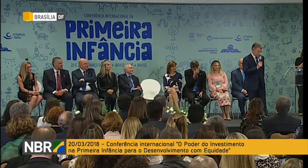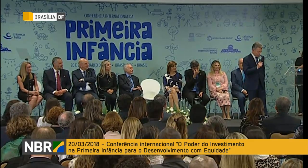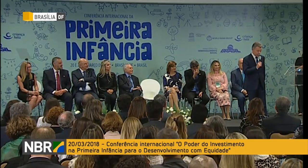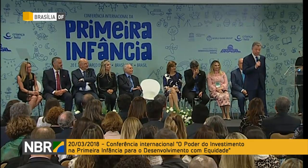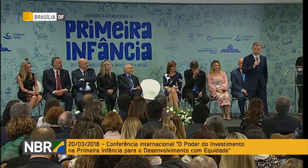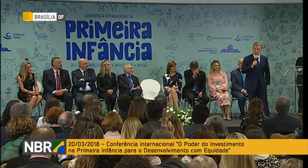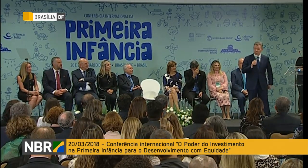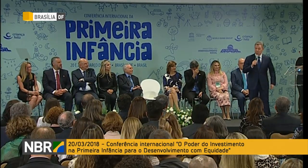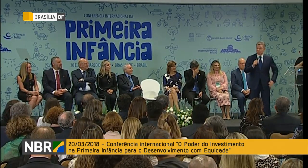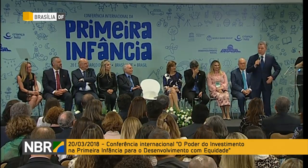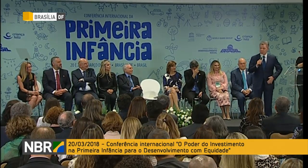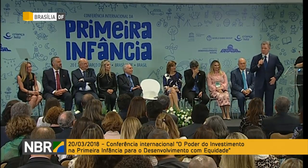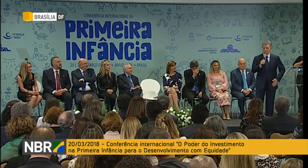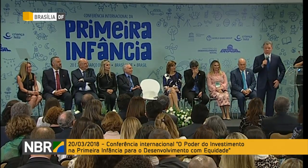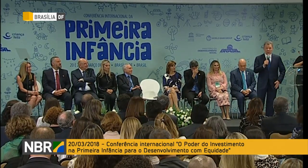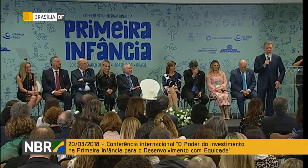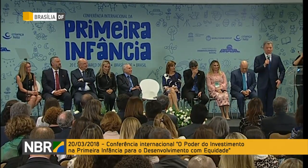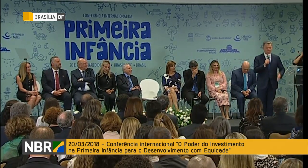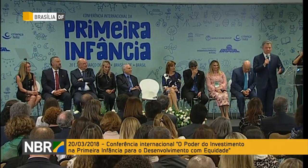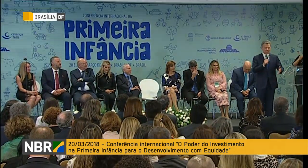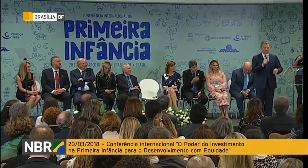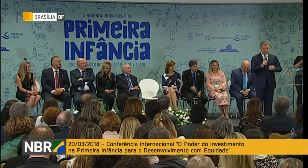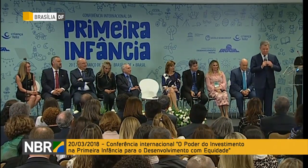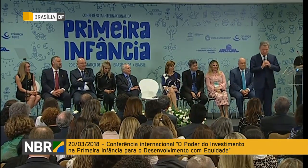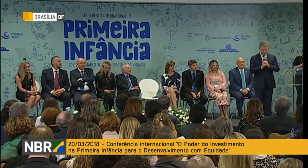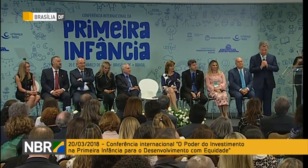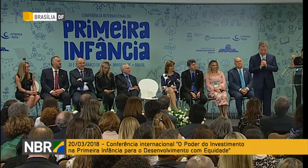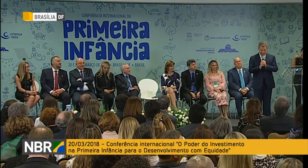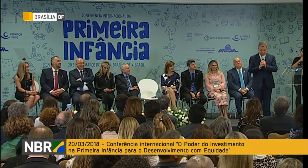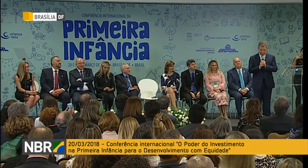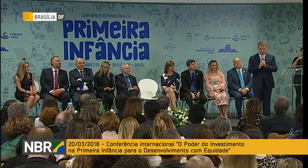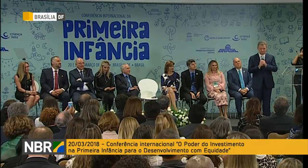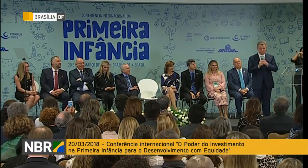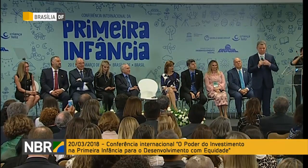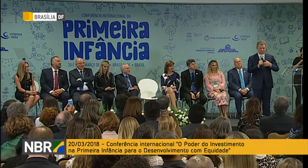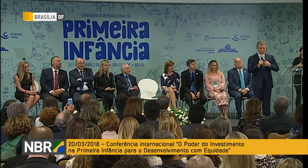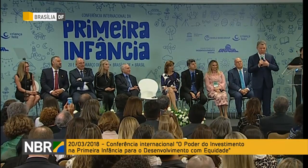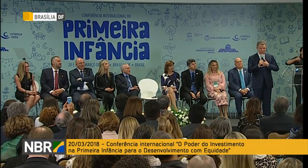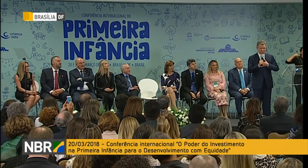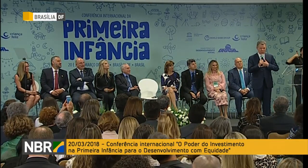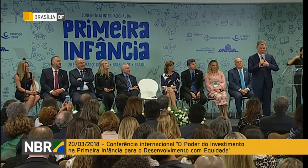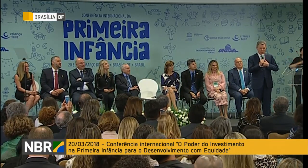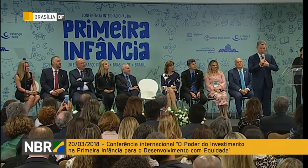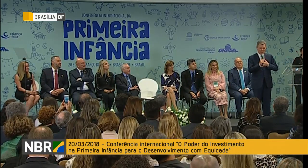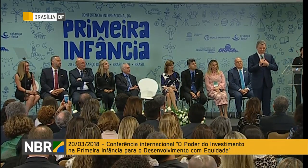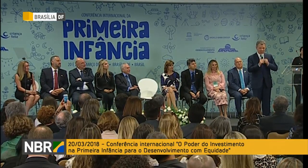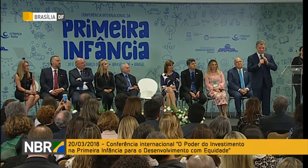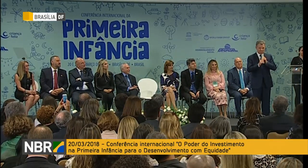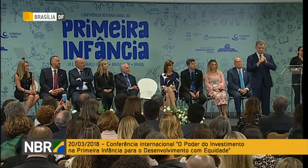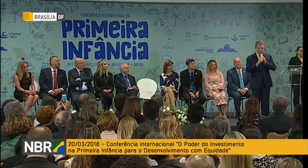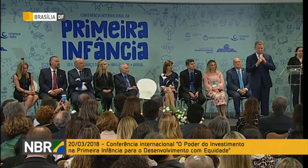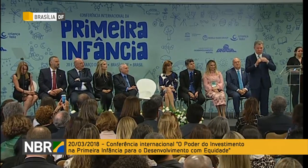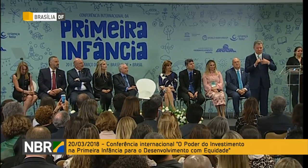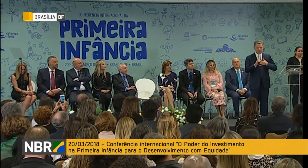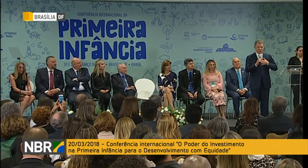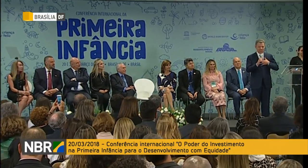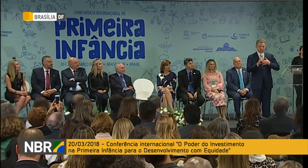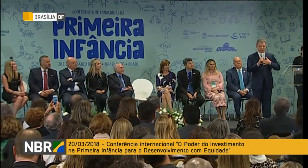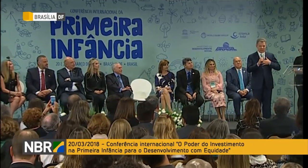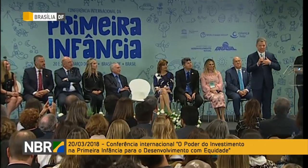Especialmente os meus cumprimentos e muito obrigado por poder participar desse evento e pelo convite.